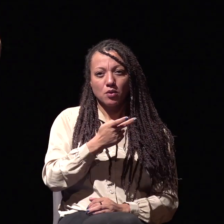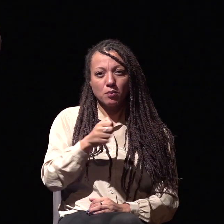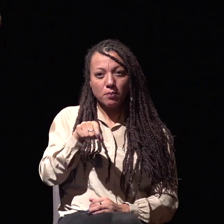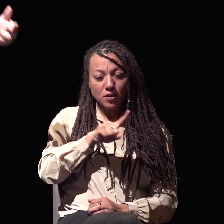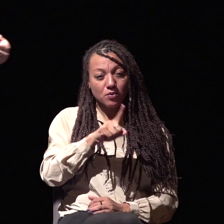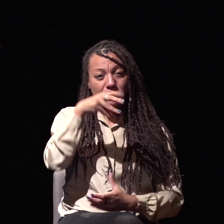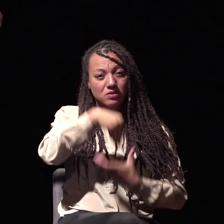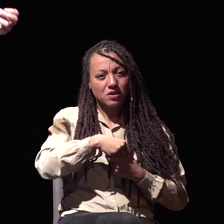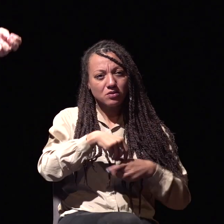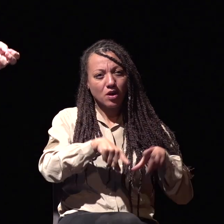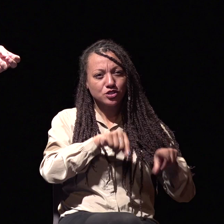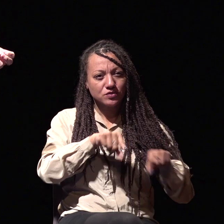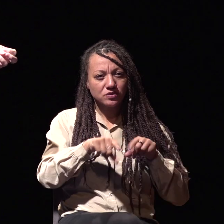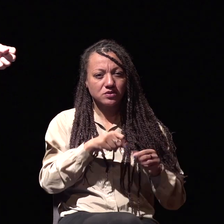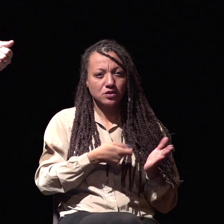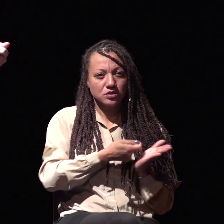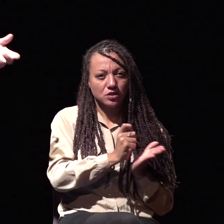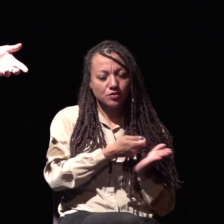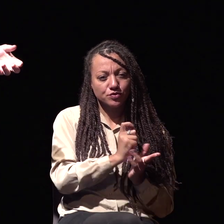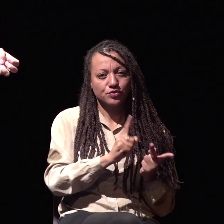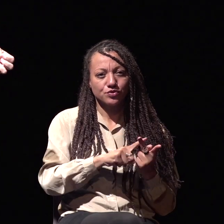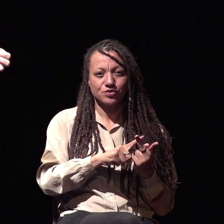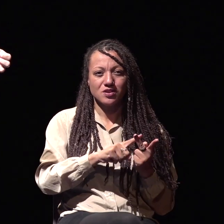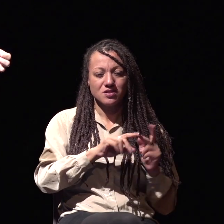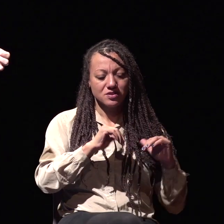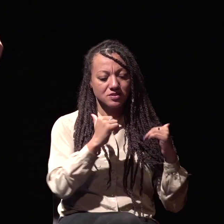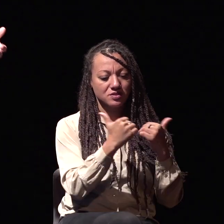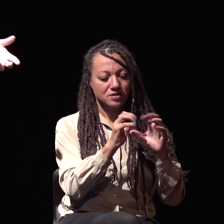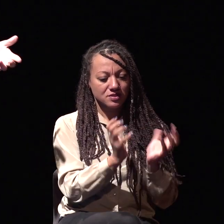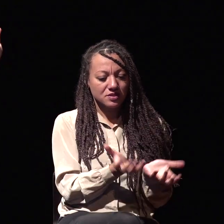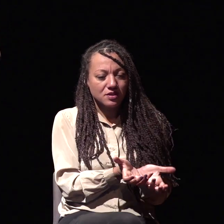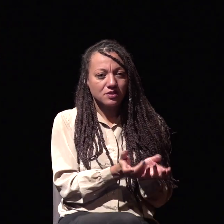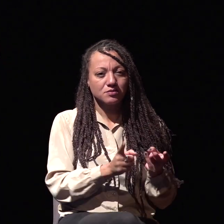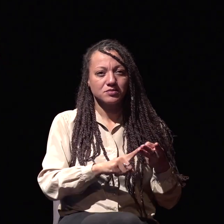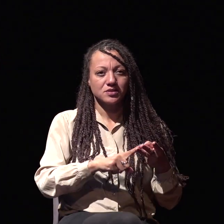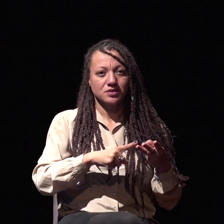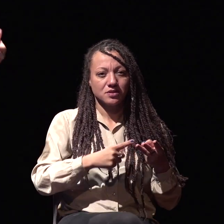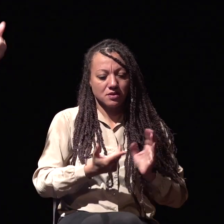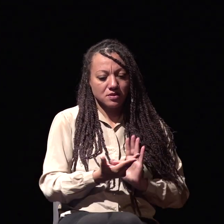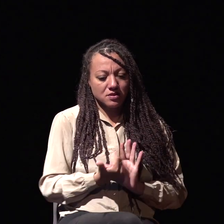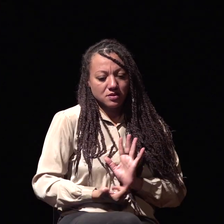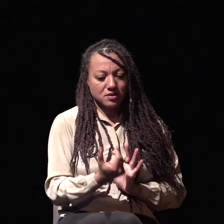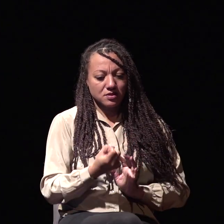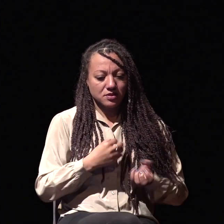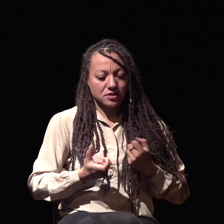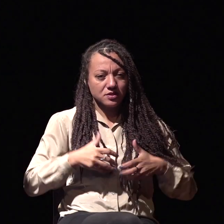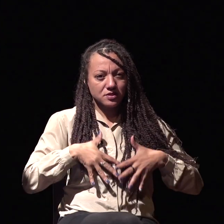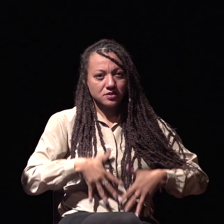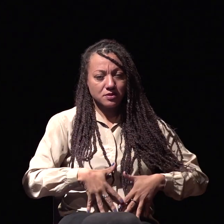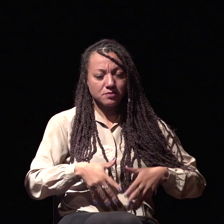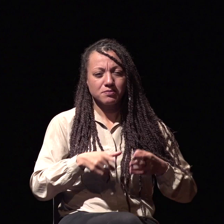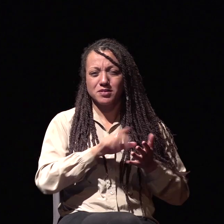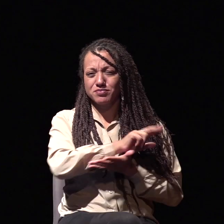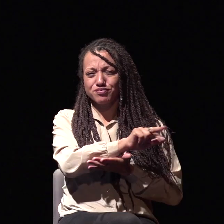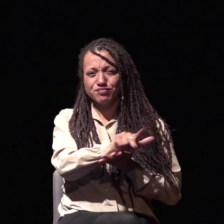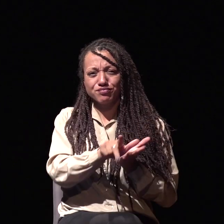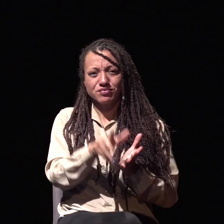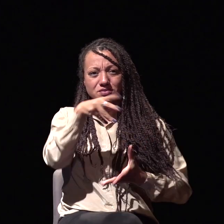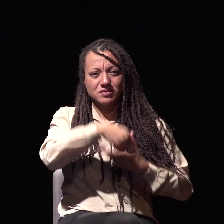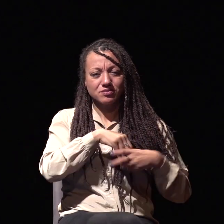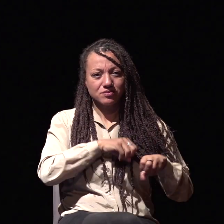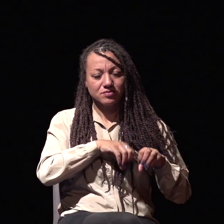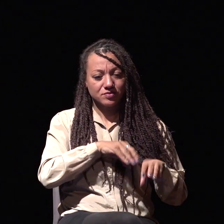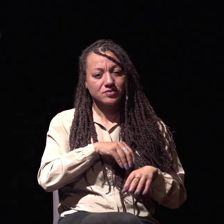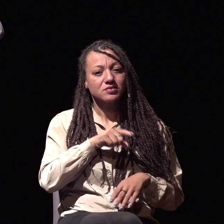tipografia, fotografia, cerâmica, né, estamparia. justamente onde estava montada a exposição da vanguarda russa há um